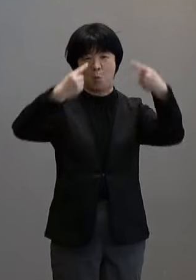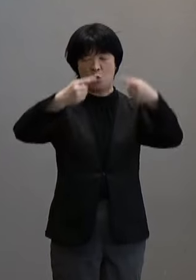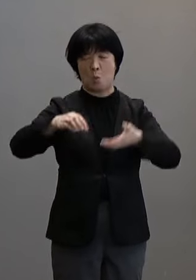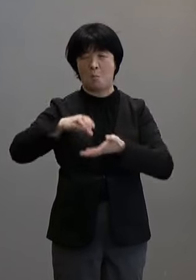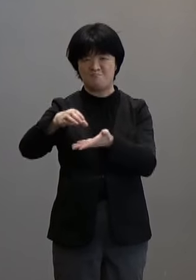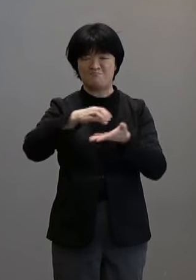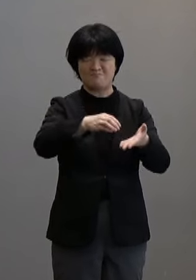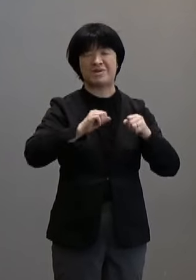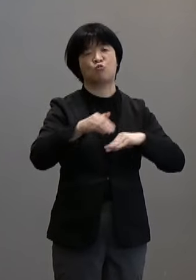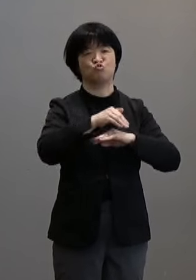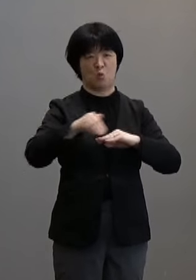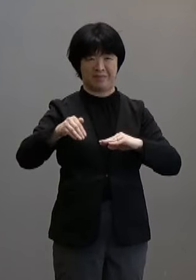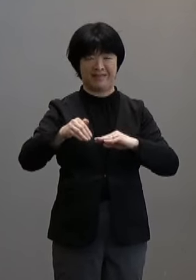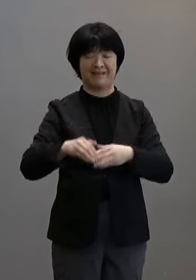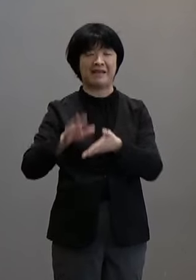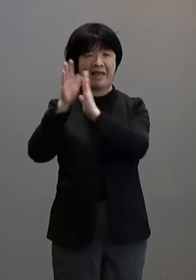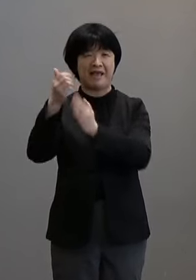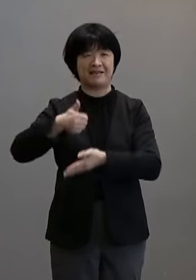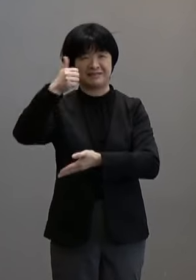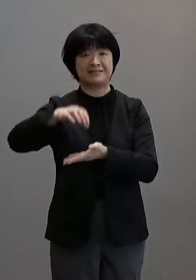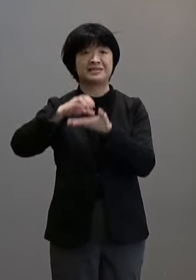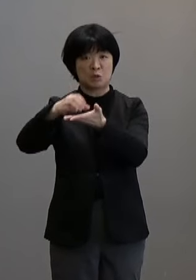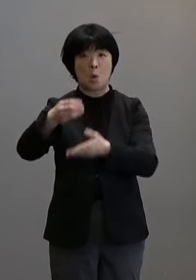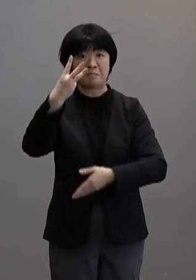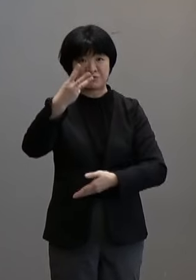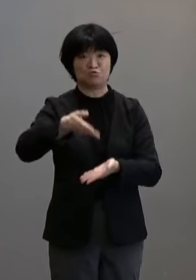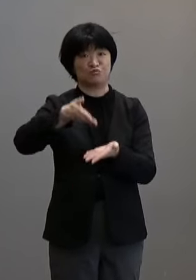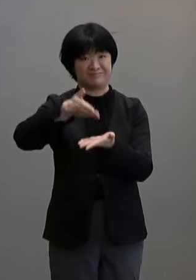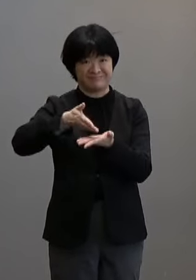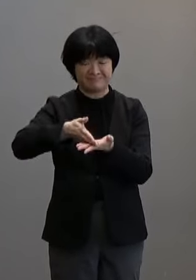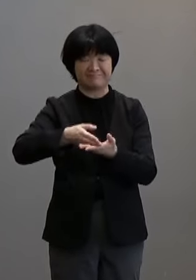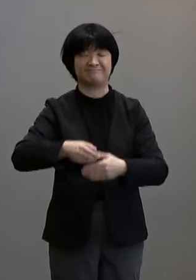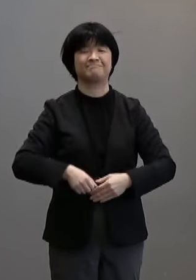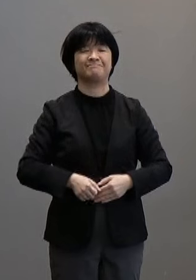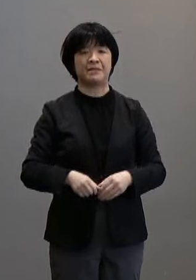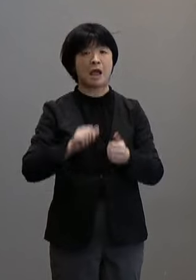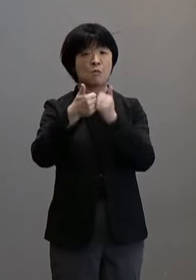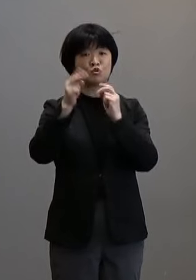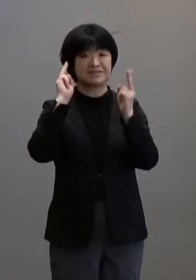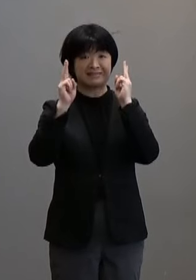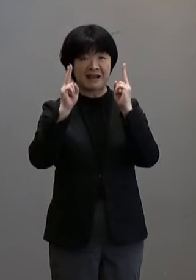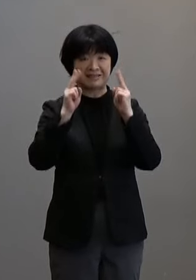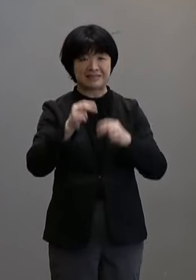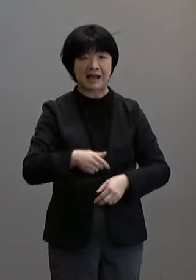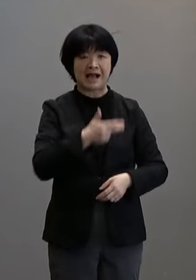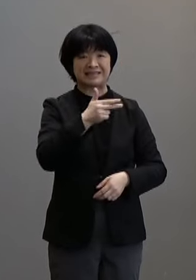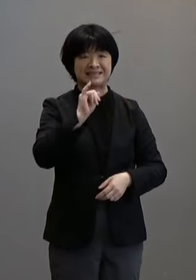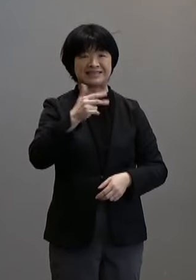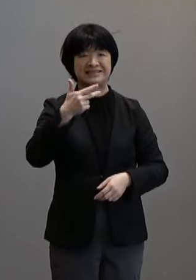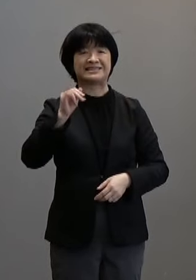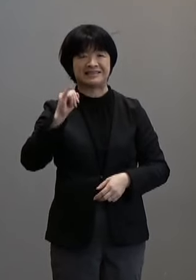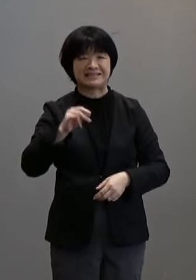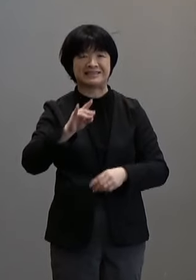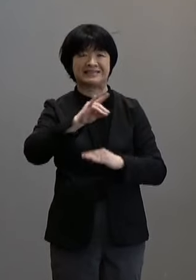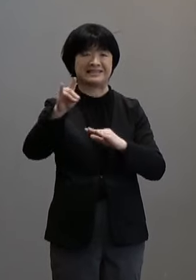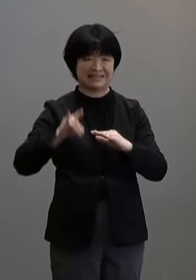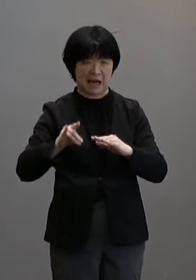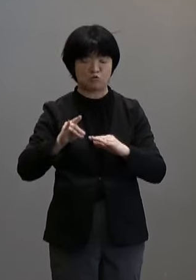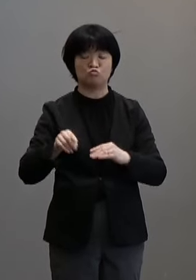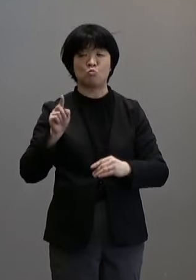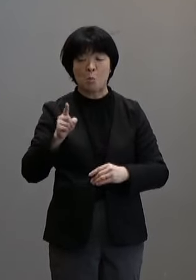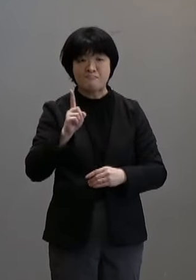。それでは知事賞の3事業所からご紹介をいたします。1つ目は株式会社 GC 企画です。女